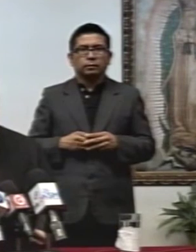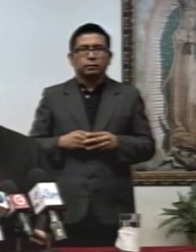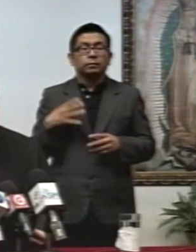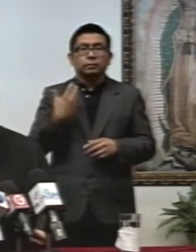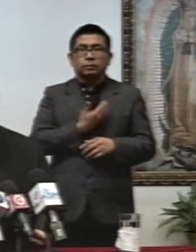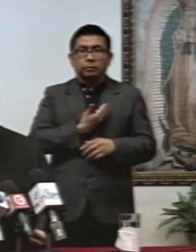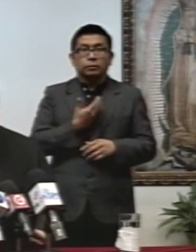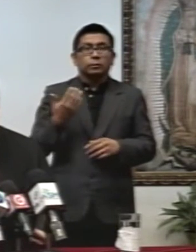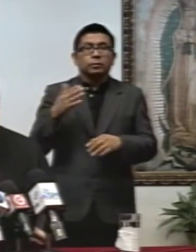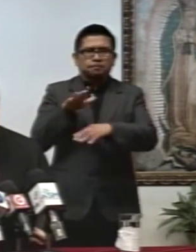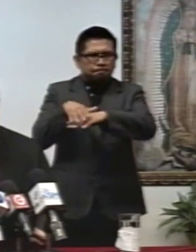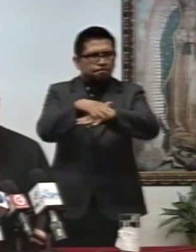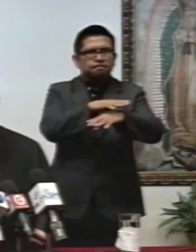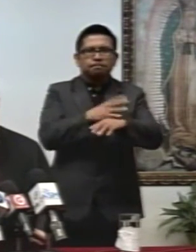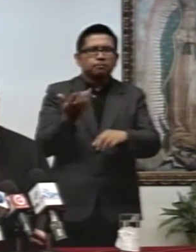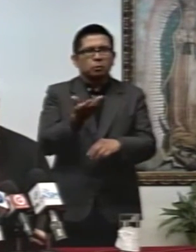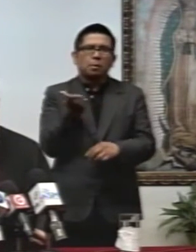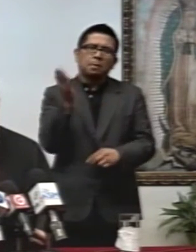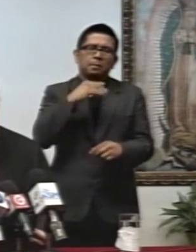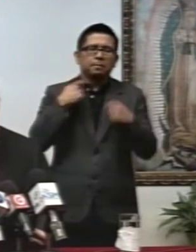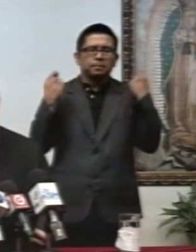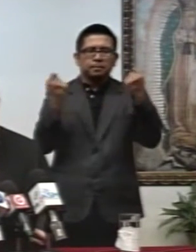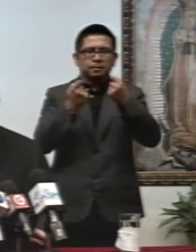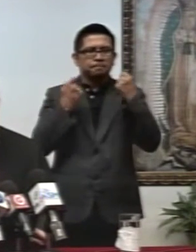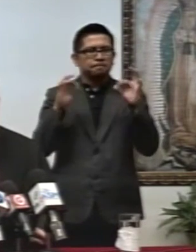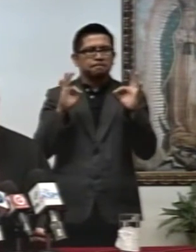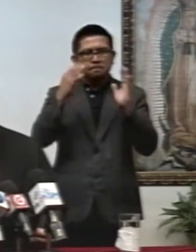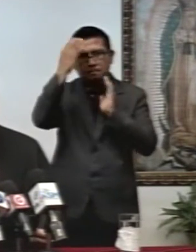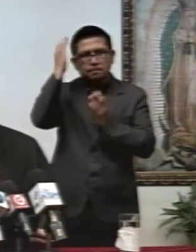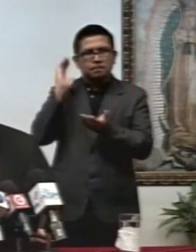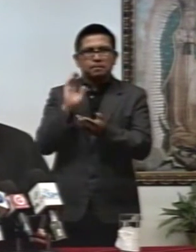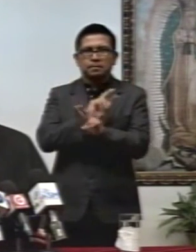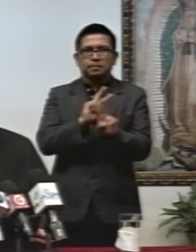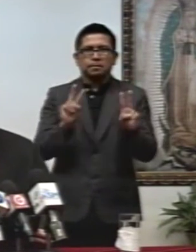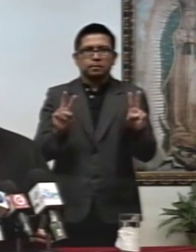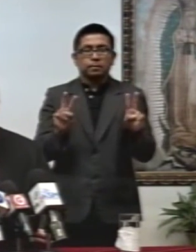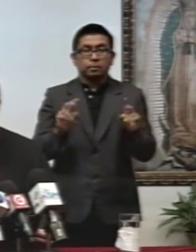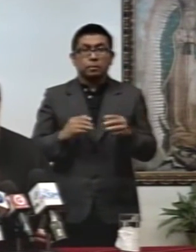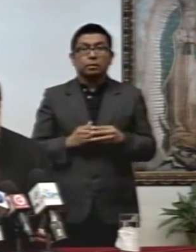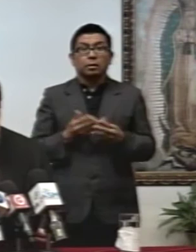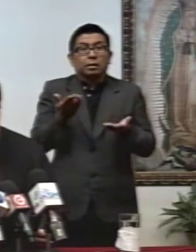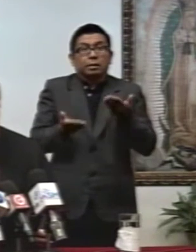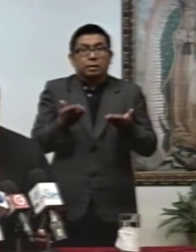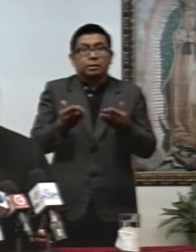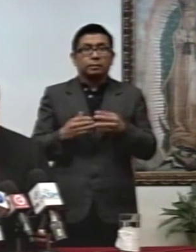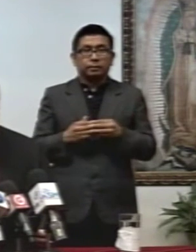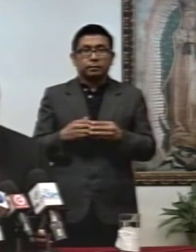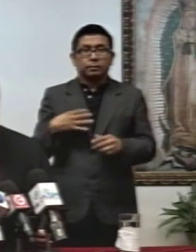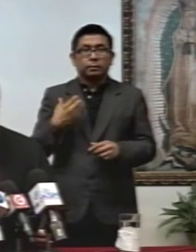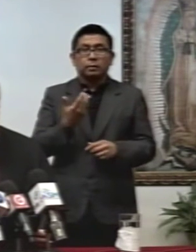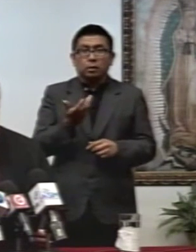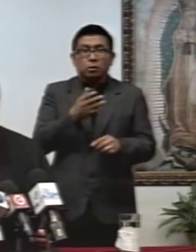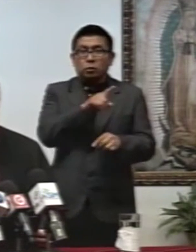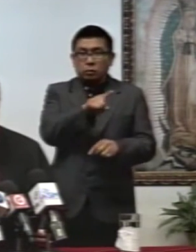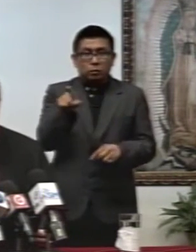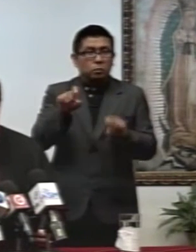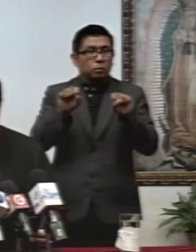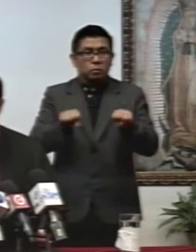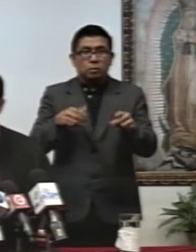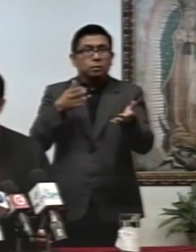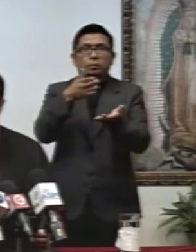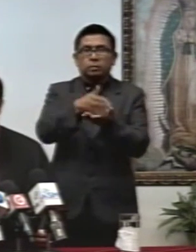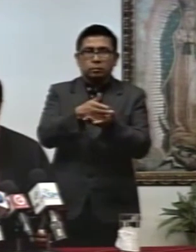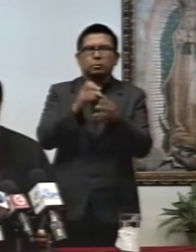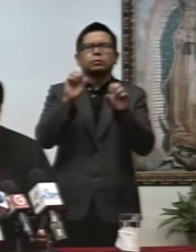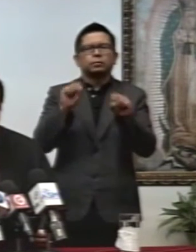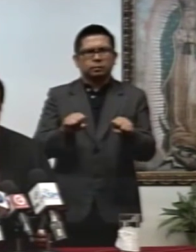Estamos invitados todos a vivir ese gran acontecimiento. Si no fuera posible participar de forma presencial,